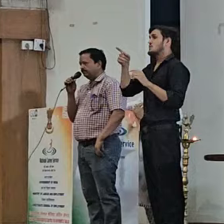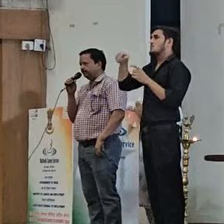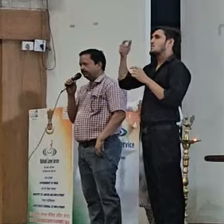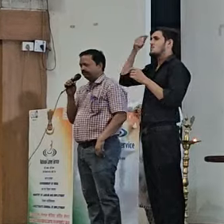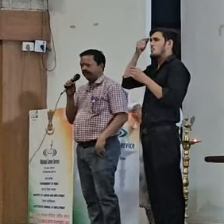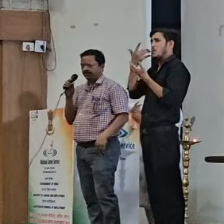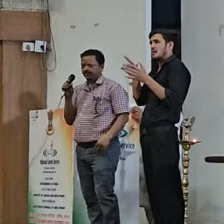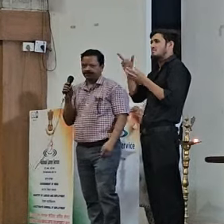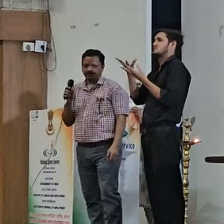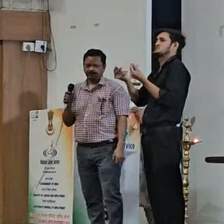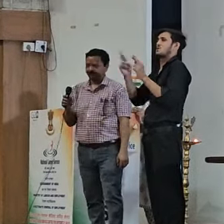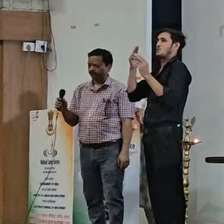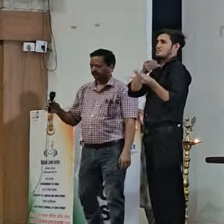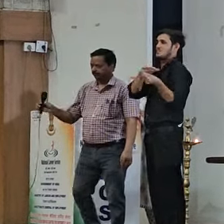धन्यवाद।